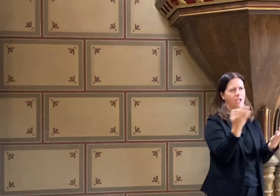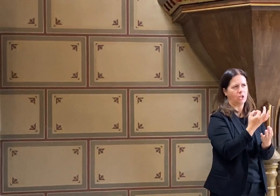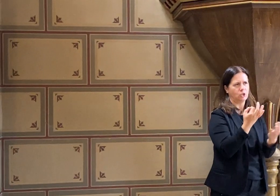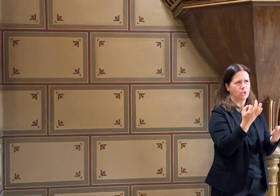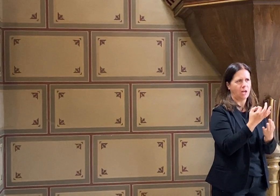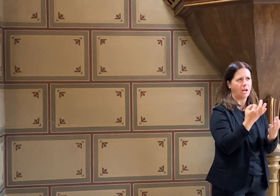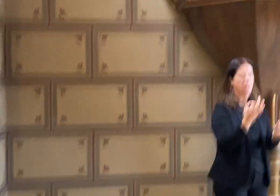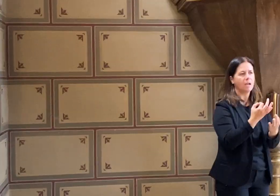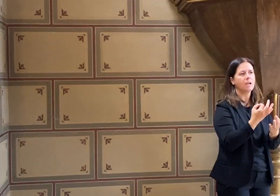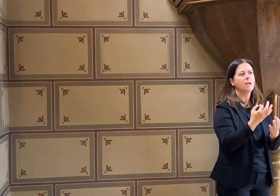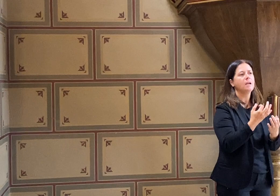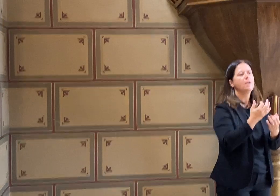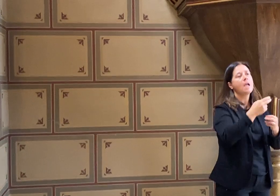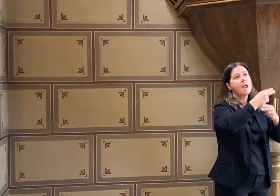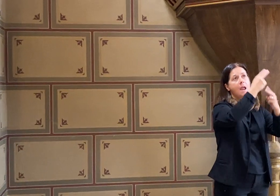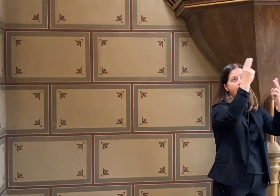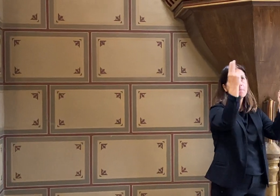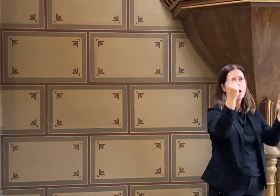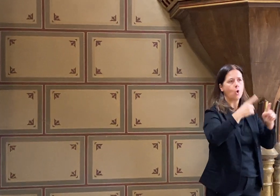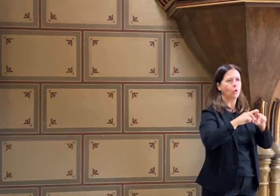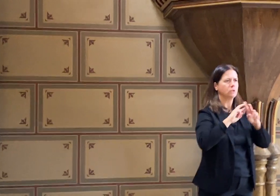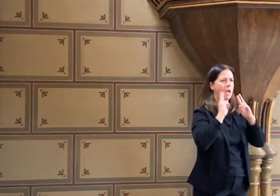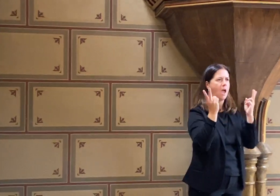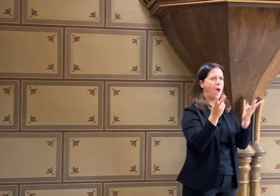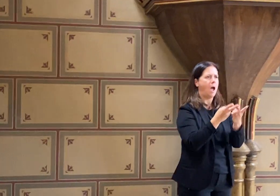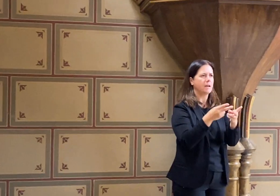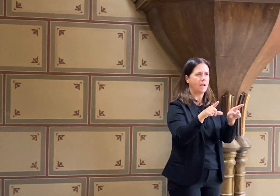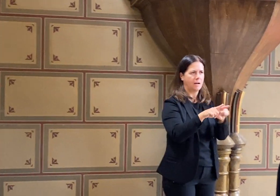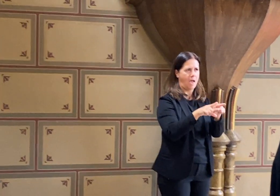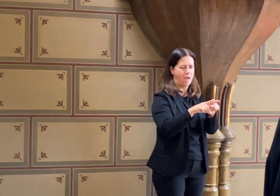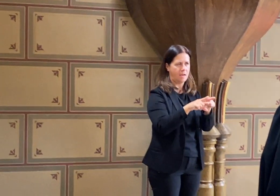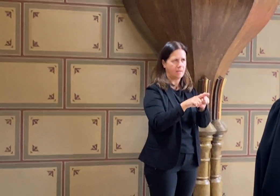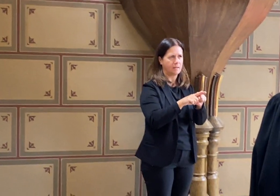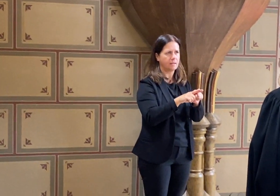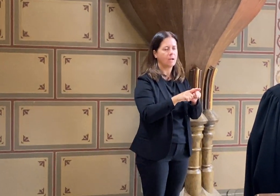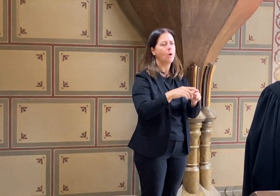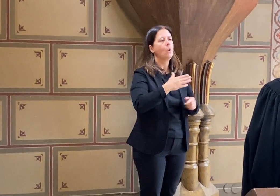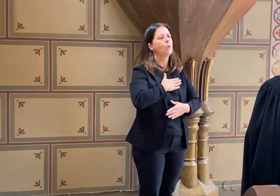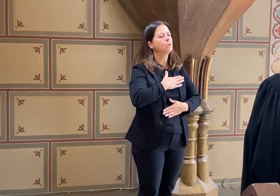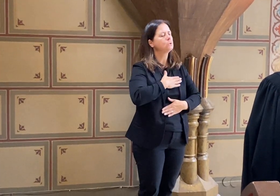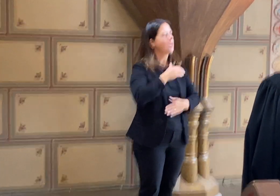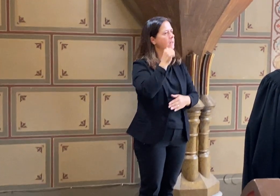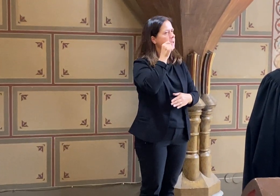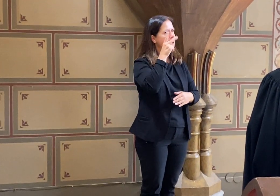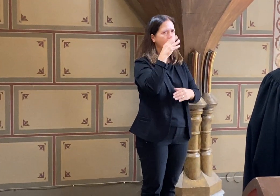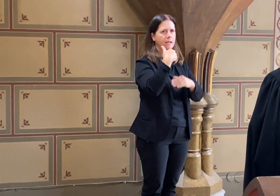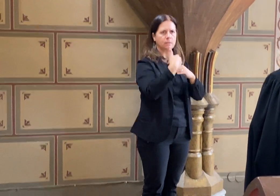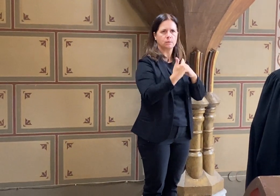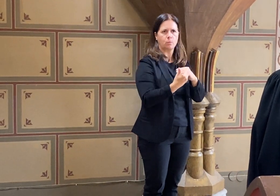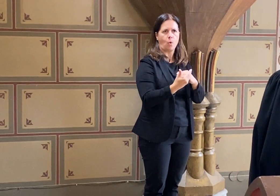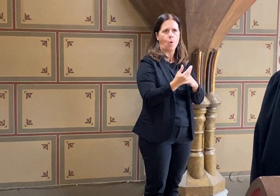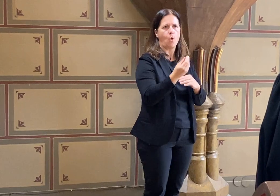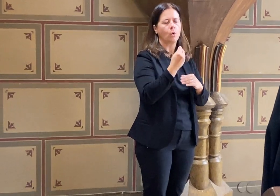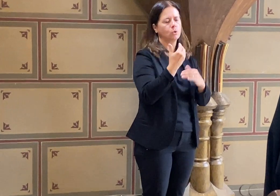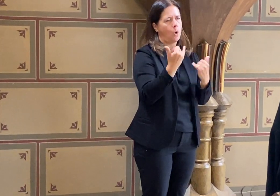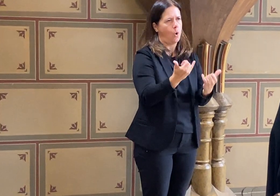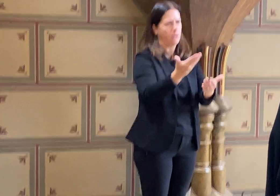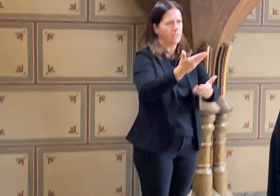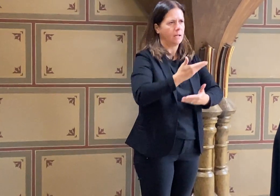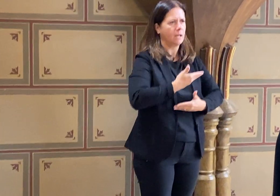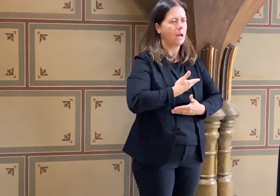Wille geschehe, wie im Himmel so auf Erden. Unser tägliches Brot gib uns